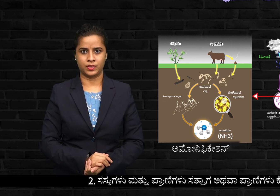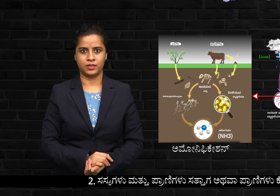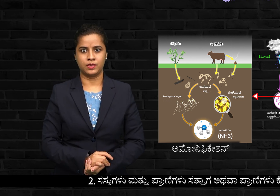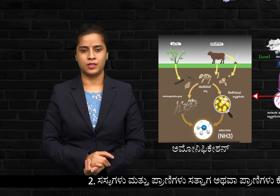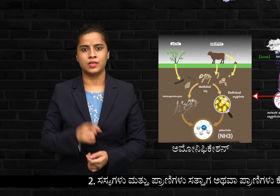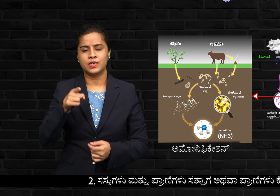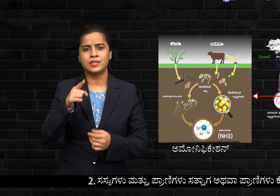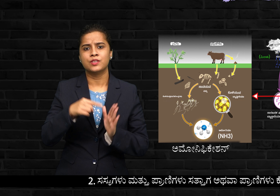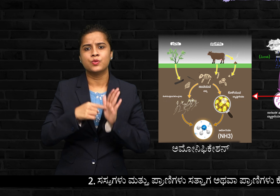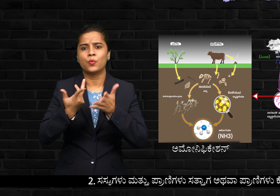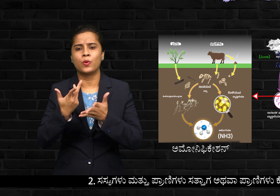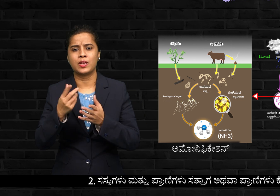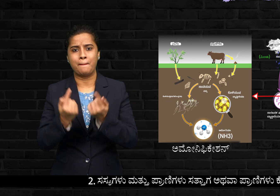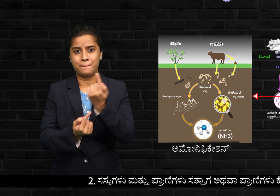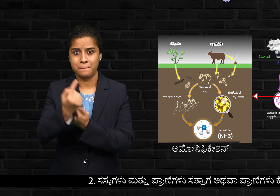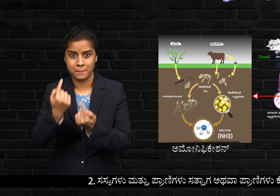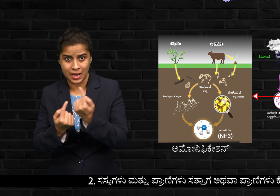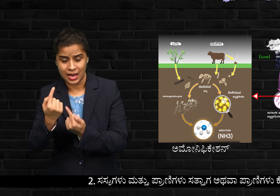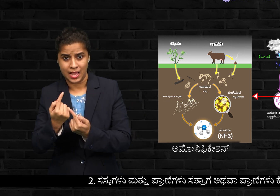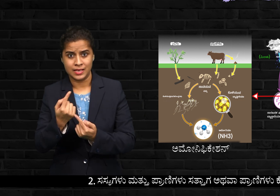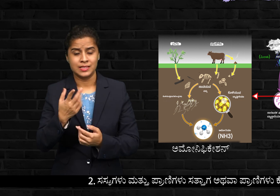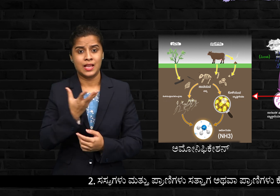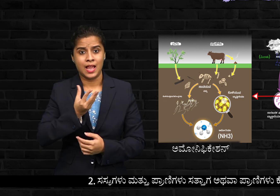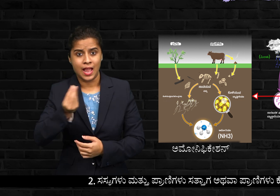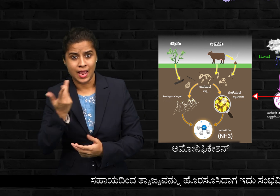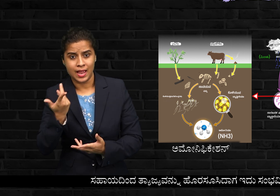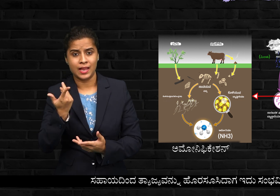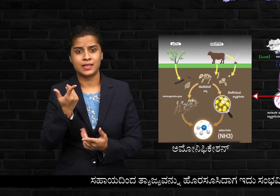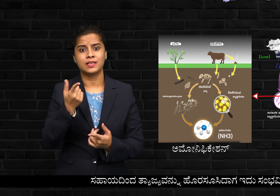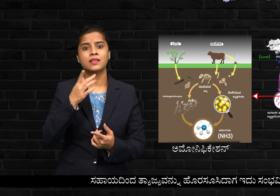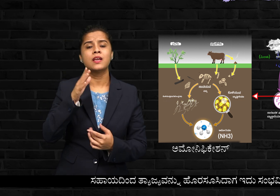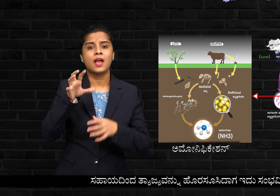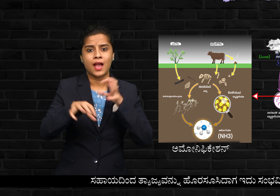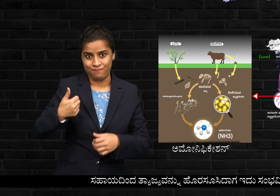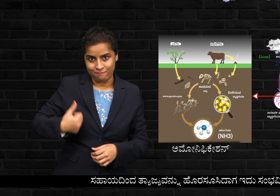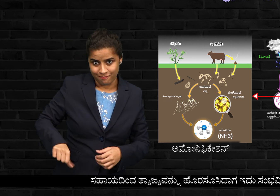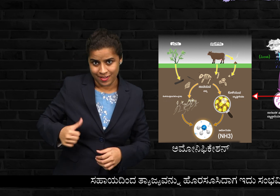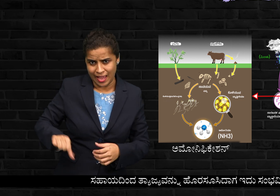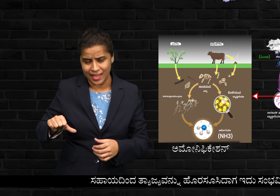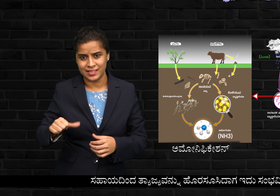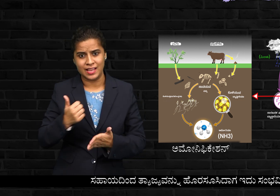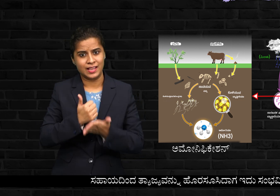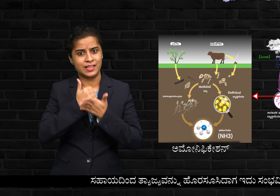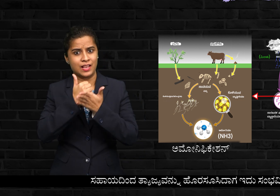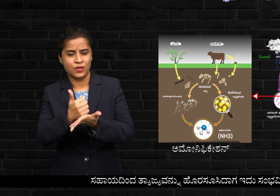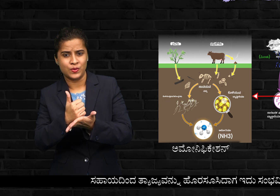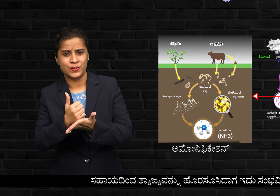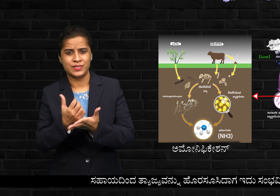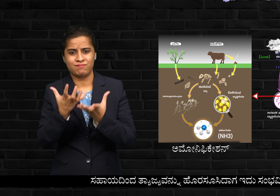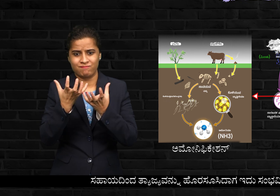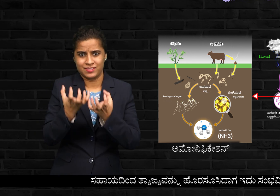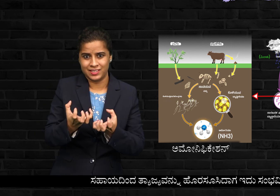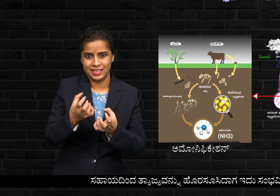2. ಸಸ್ಯಗಳು ಮತ್ತು ಪ್ರಾಣಿಗಳು ಸತ್ತಾಗ ಅಥವಾ ಪ್ರಾಣಿಗಳು ಕೊಳೆತಗಳ ಸಹಾಯದಿಂದ ತ್ಯಾಜ್ಯವನ್ನು ಹೊರಸೂಸಿದಾಗ ಇದು